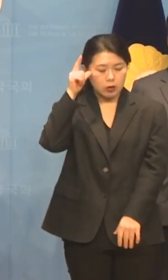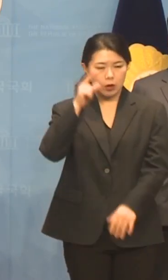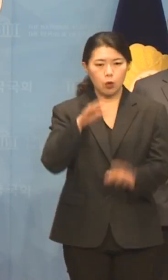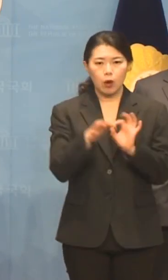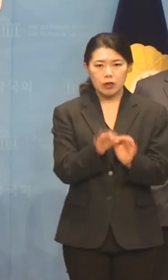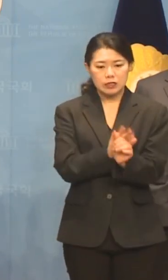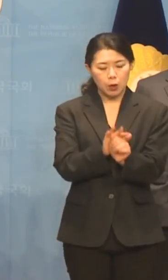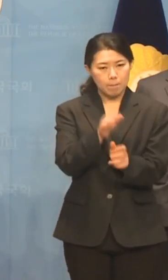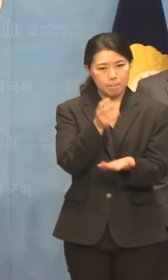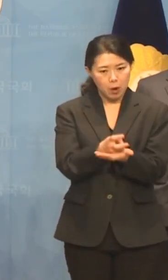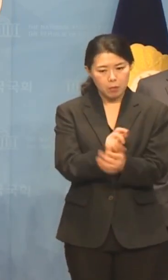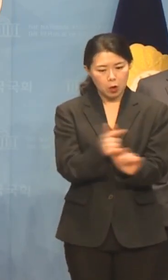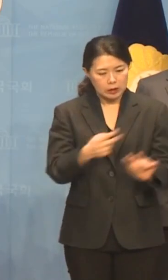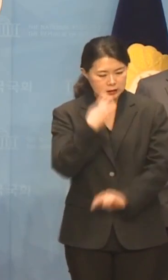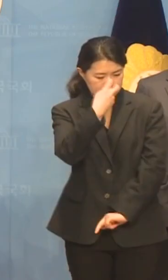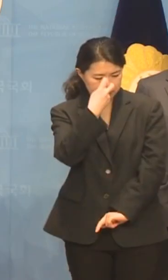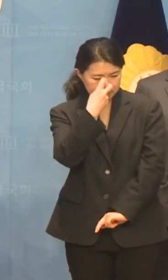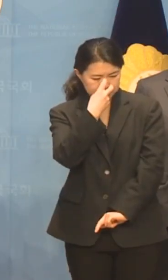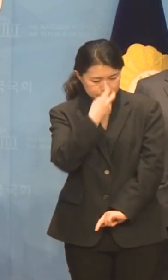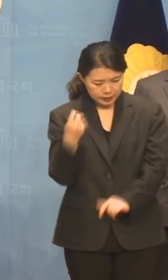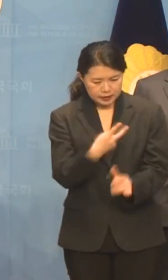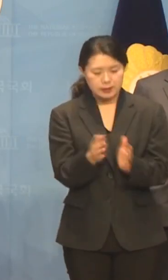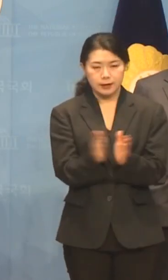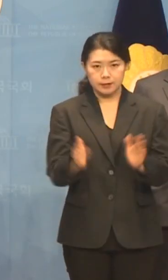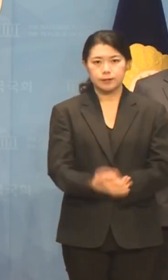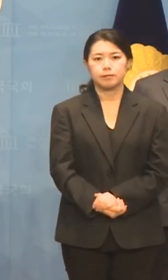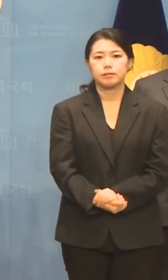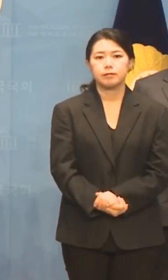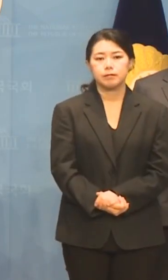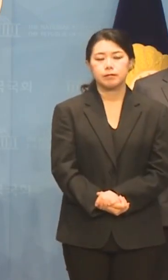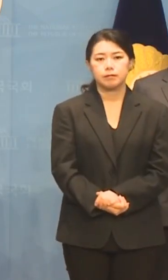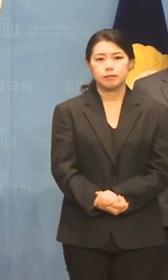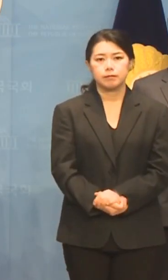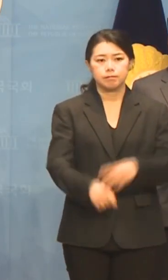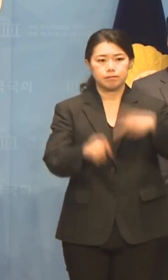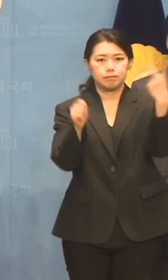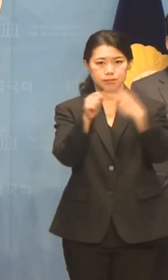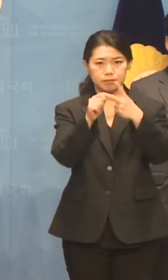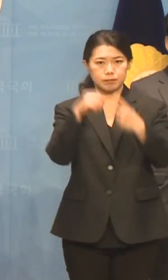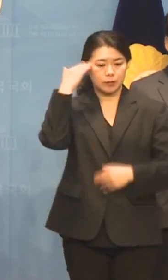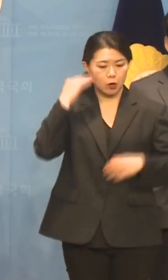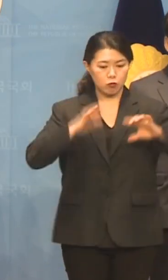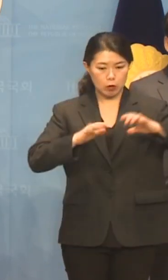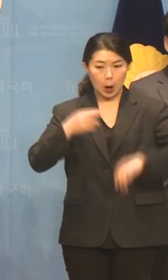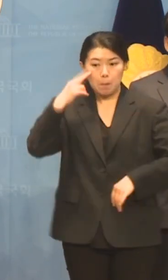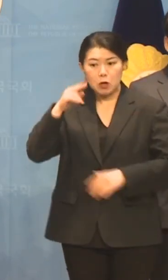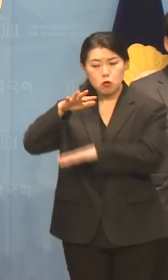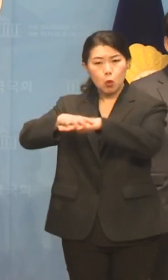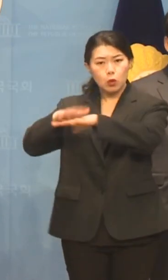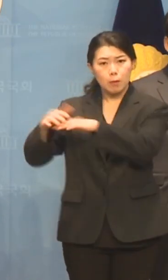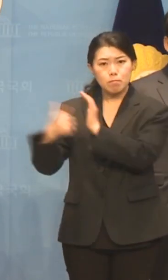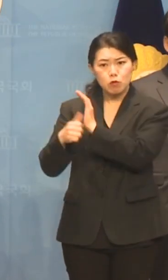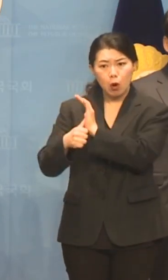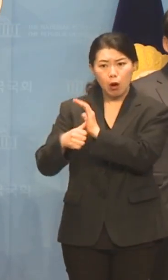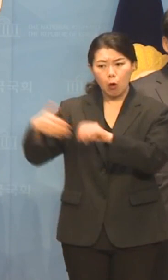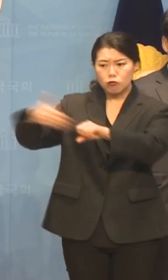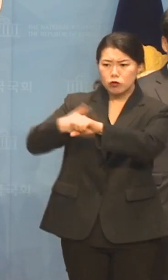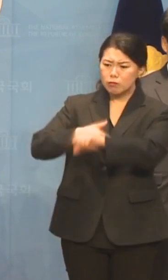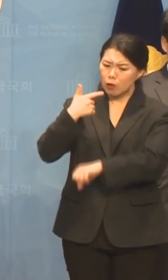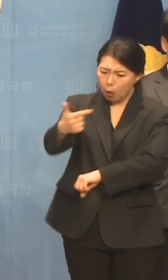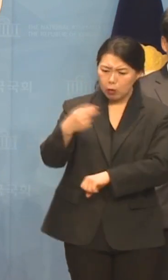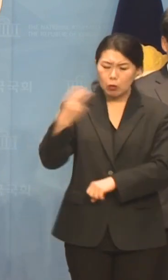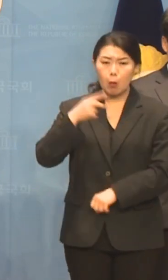지원법을 포함하여 심사를 재개할 것이다. 둘째, 한국은 미국 농산물이 5대 수입국이고